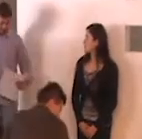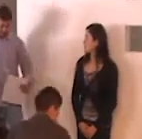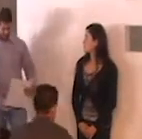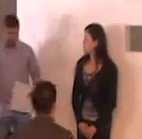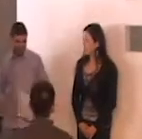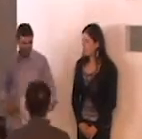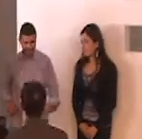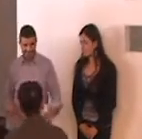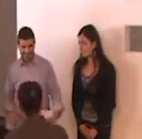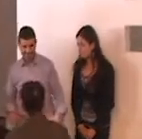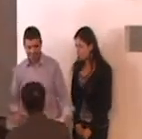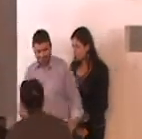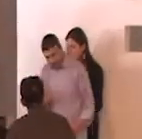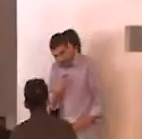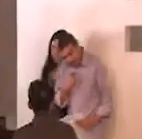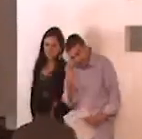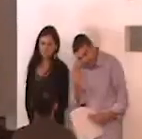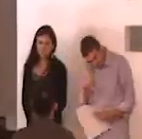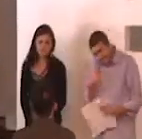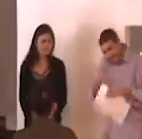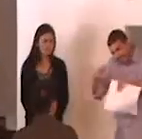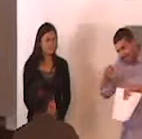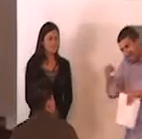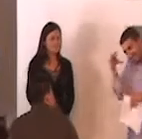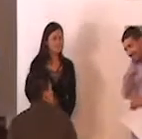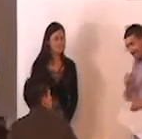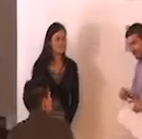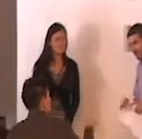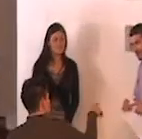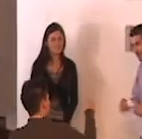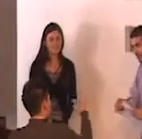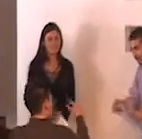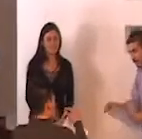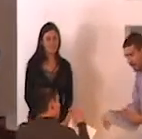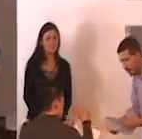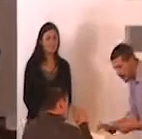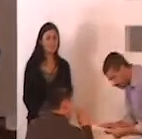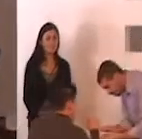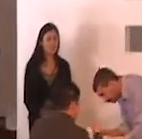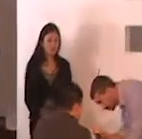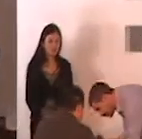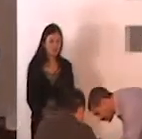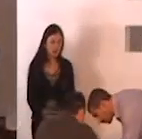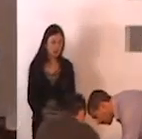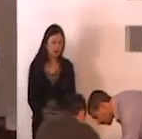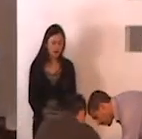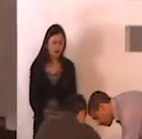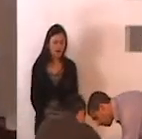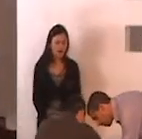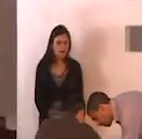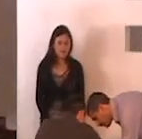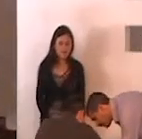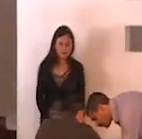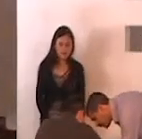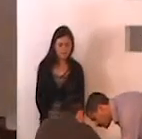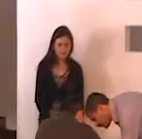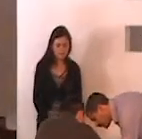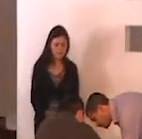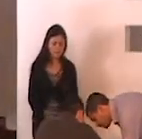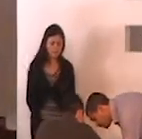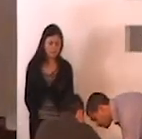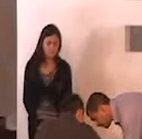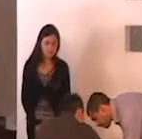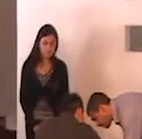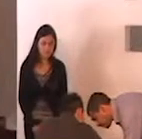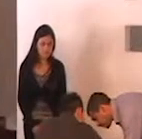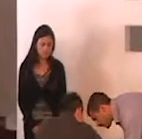Bueno, muy buenas tardes para todos ustedes. ¿Sí me escuchan bien ahí? Sí. Listo, bien. En la Corporación Síndrome de